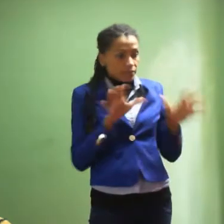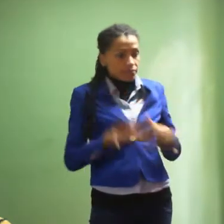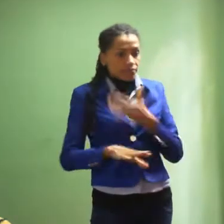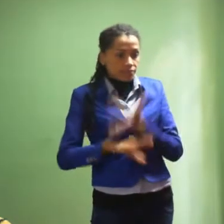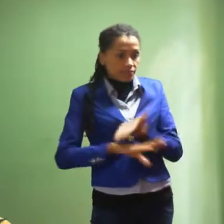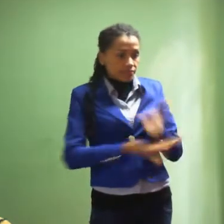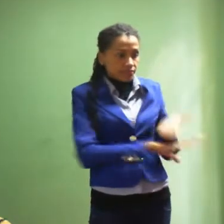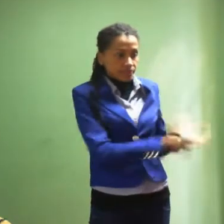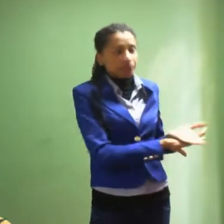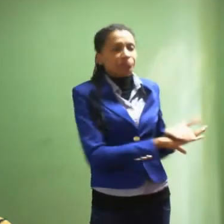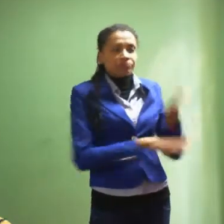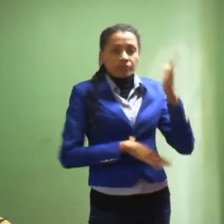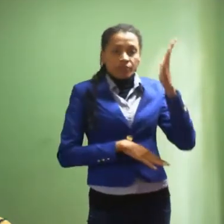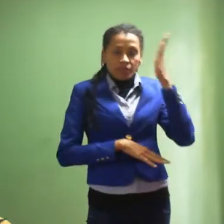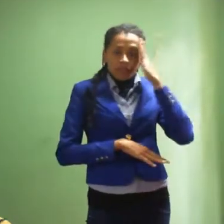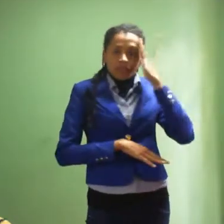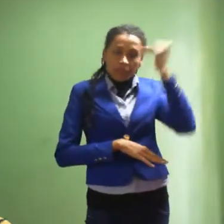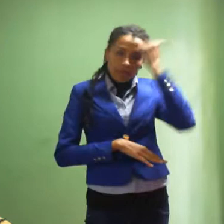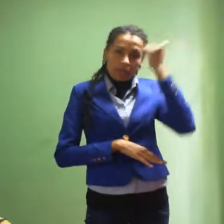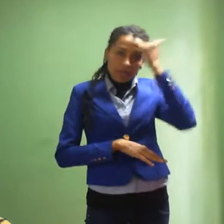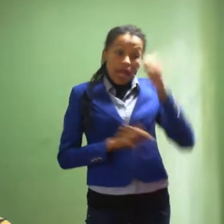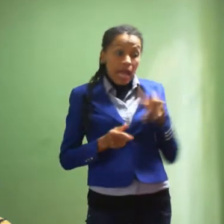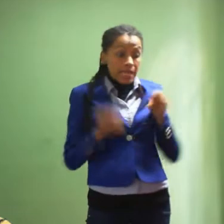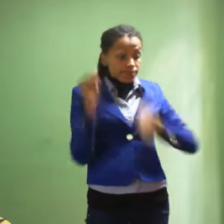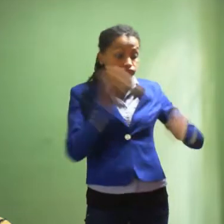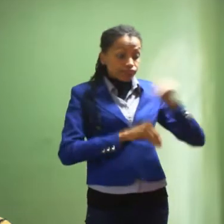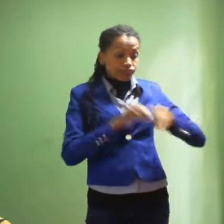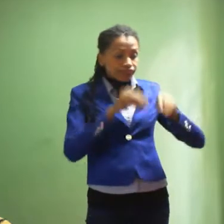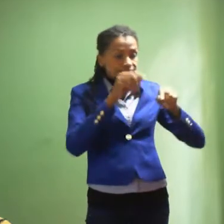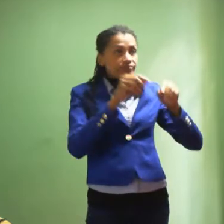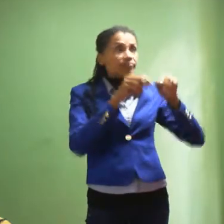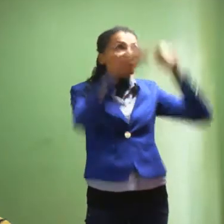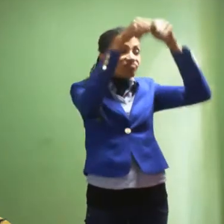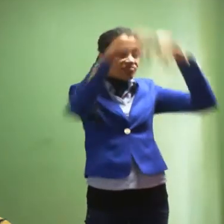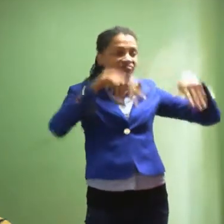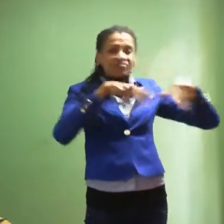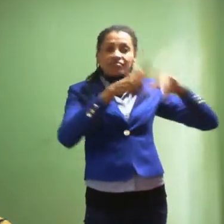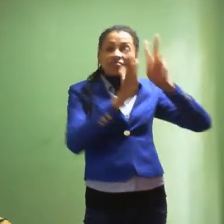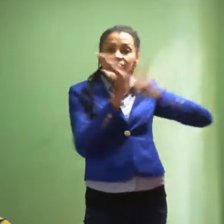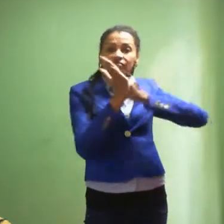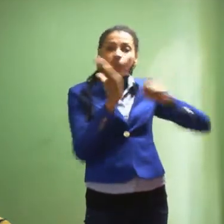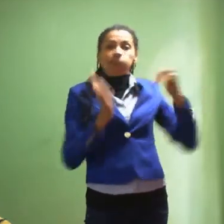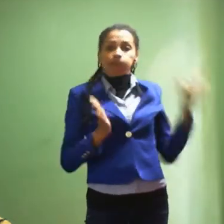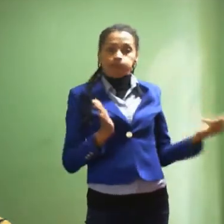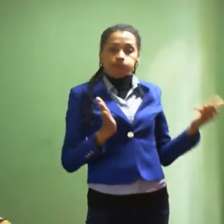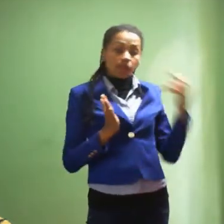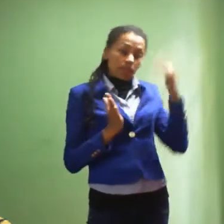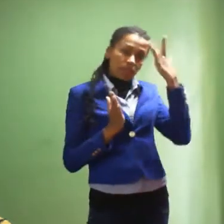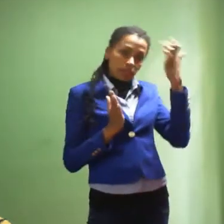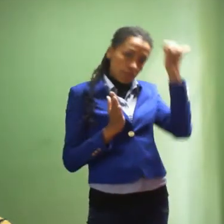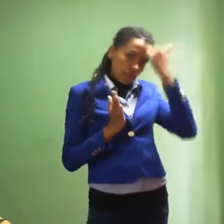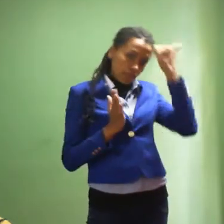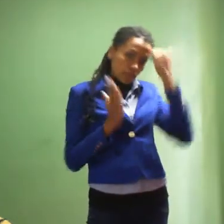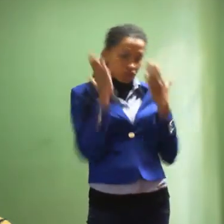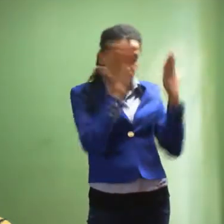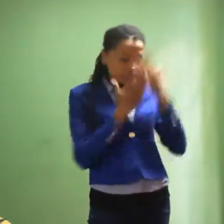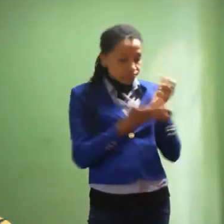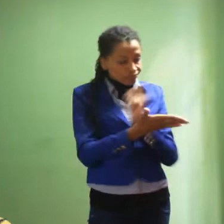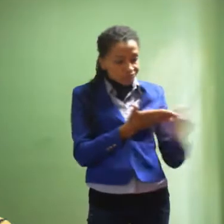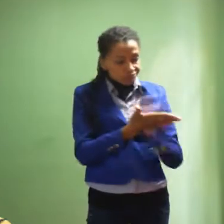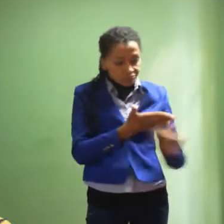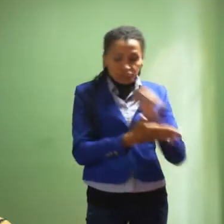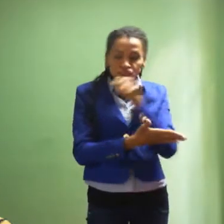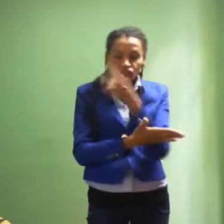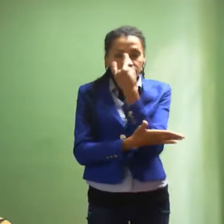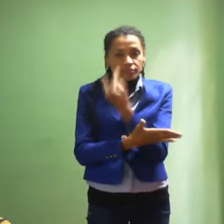propuesto, ya empieza a estar presente la lengua escrita, tanto para el maestro que está haciendo ese análisis y poniendo en papel todo eso